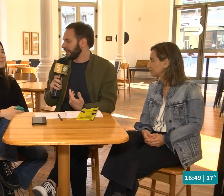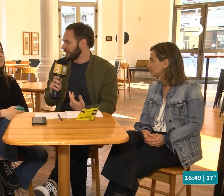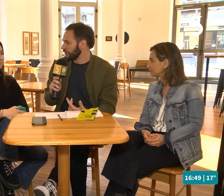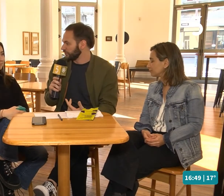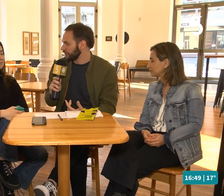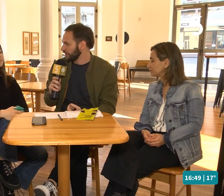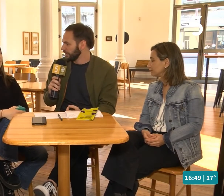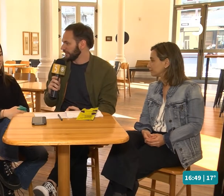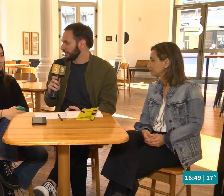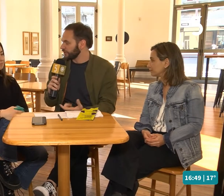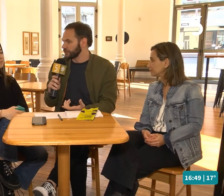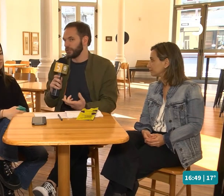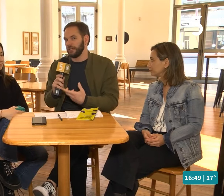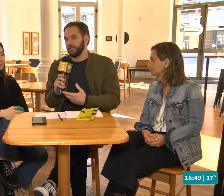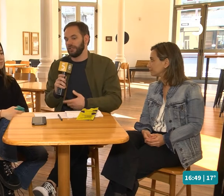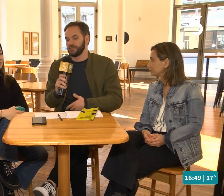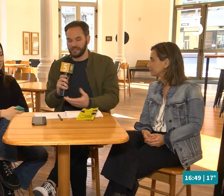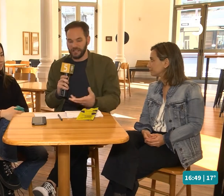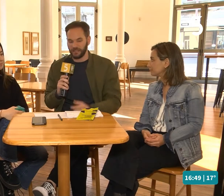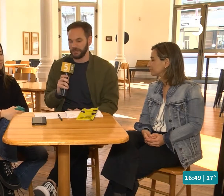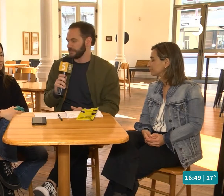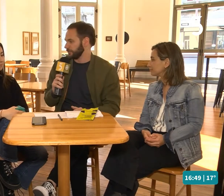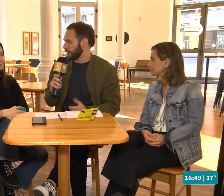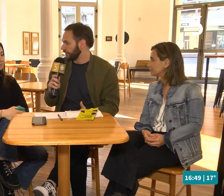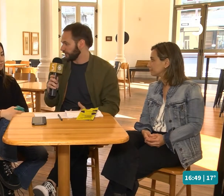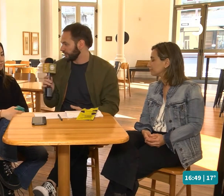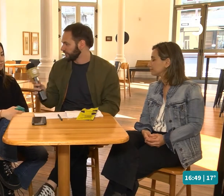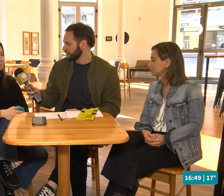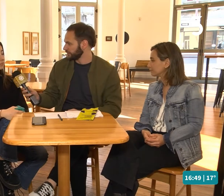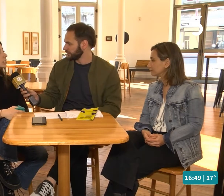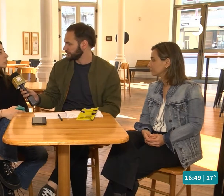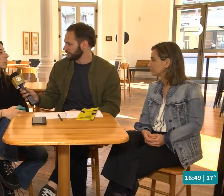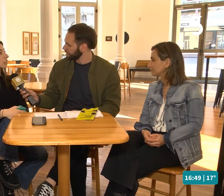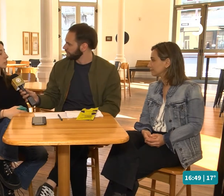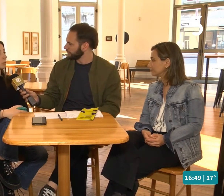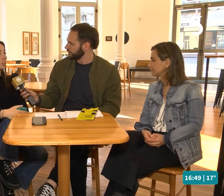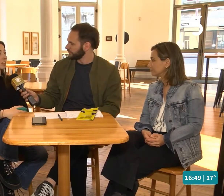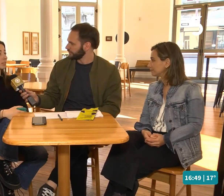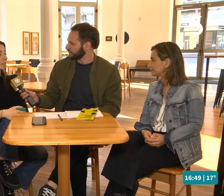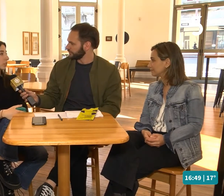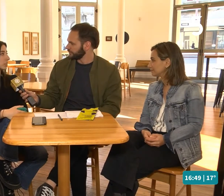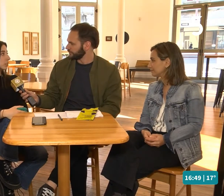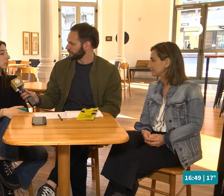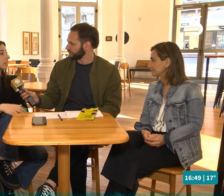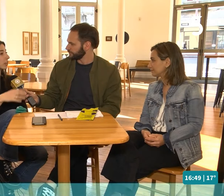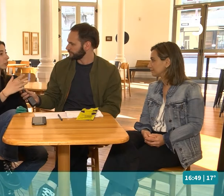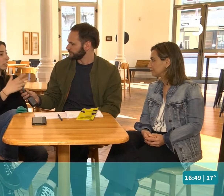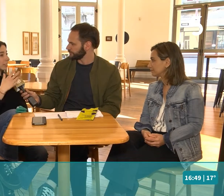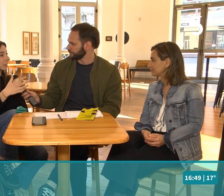del otro y creo que eso es lo que nos enseña también este tipo de encuentros, ¿no? Sí, total, eso, como que lo que decís, ¿no? El diálogo y el